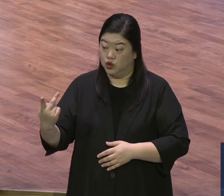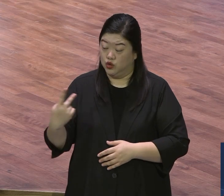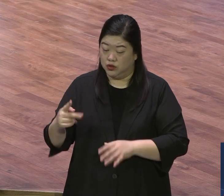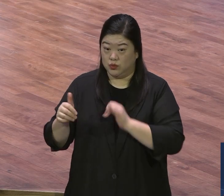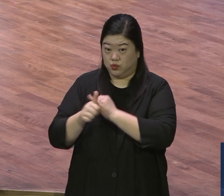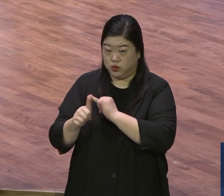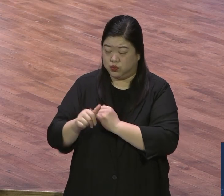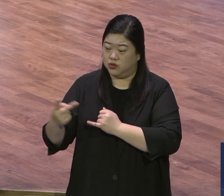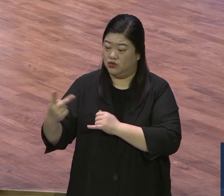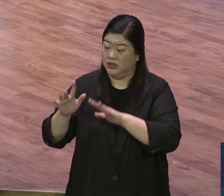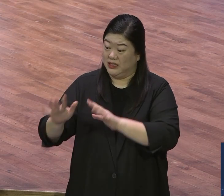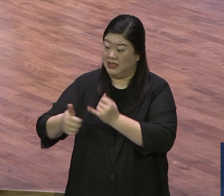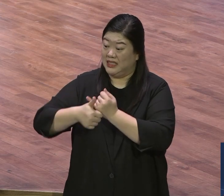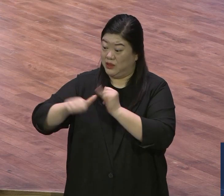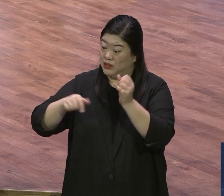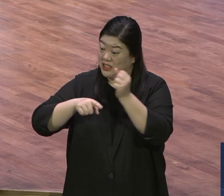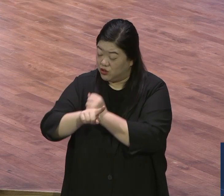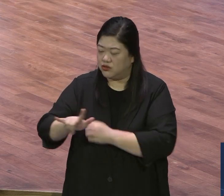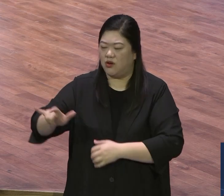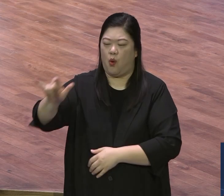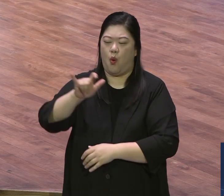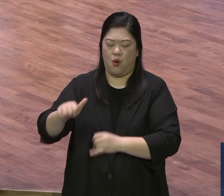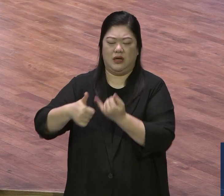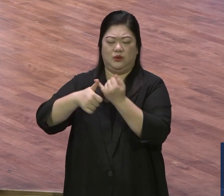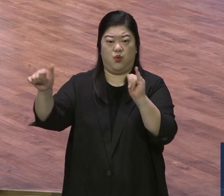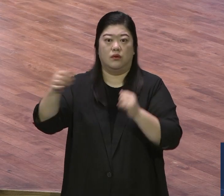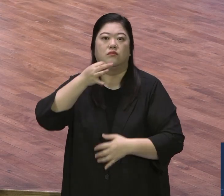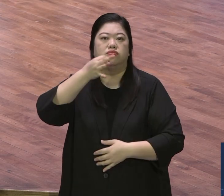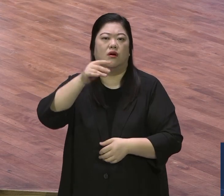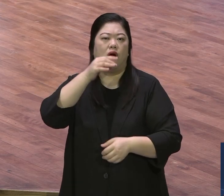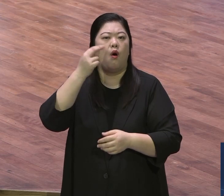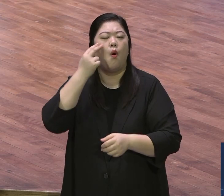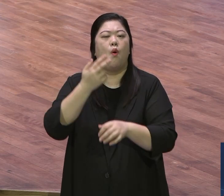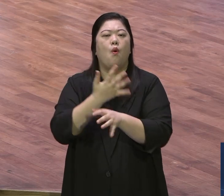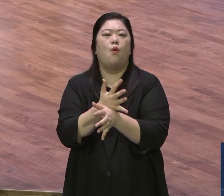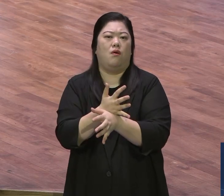부르는 신조어가 생겨나고 있다고 합니다.